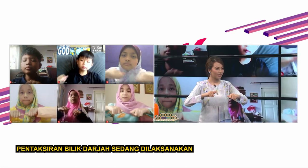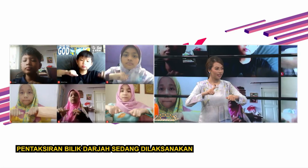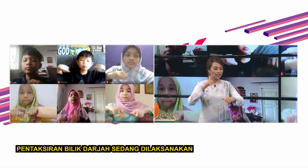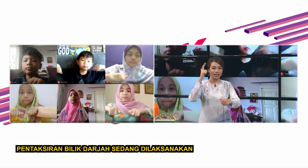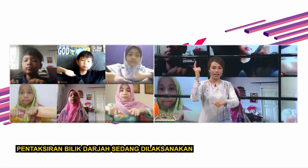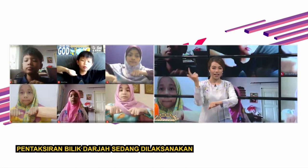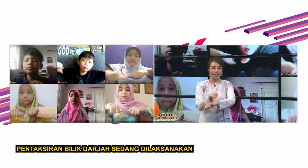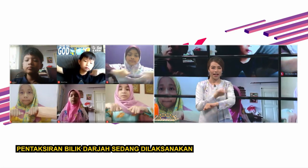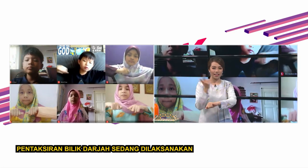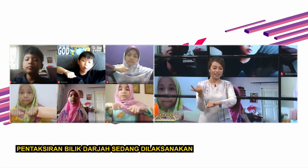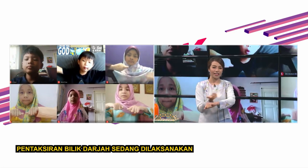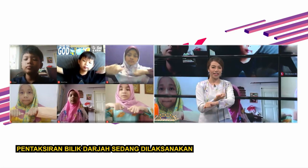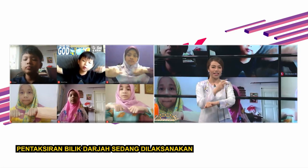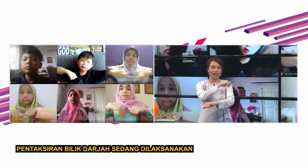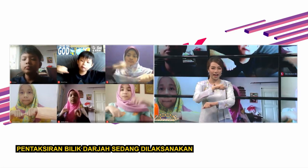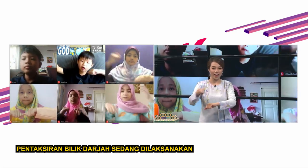Latih.